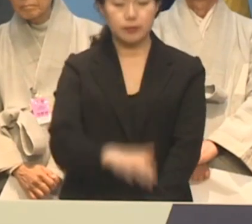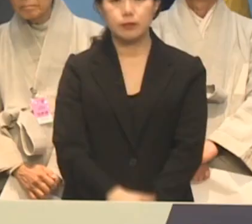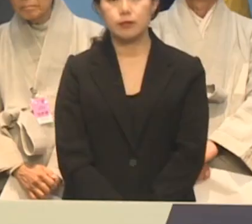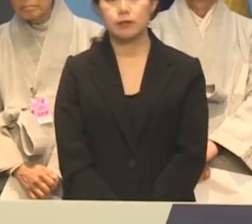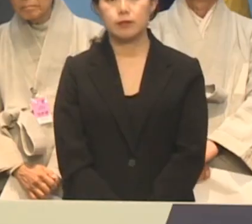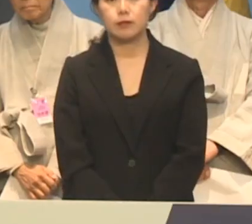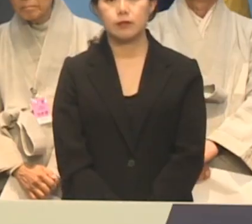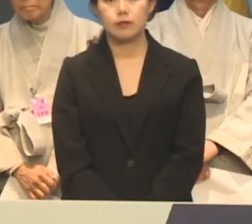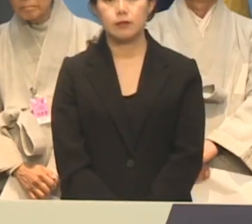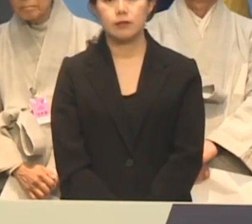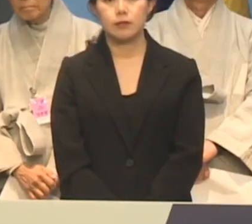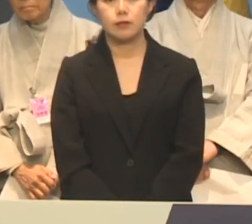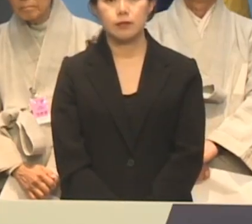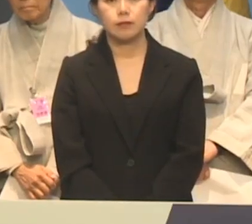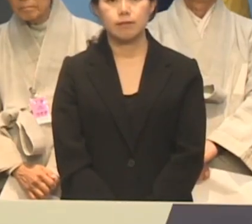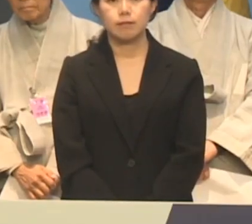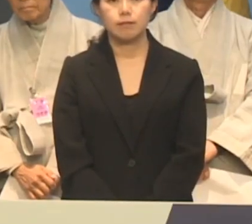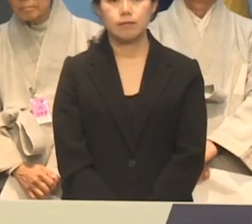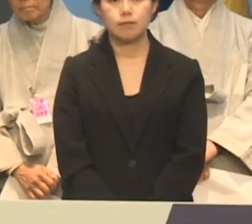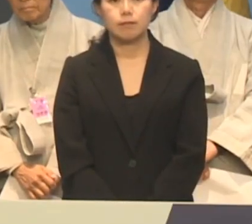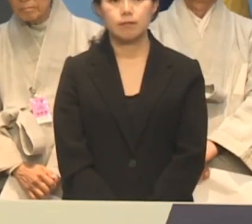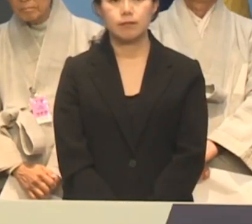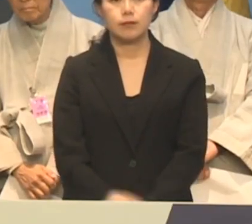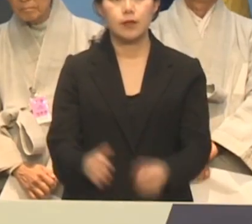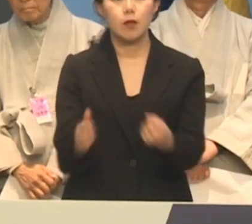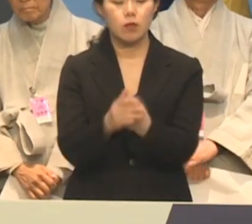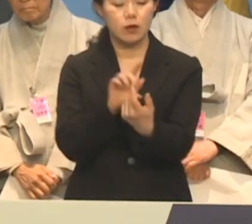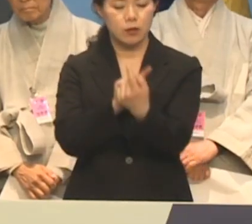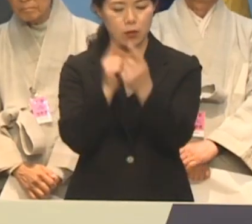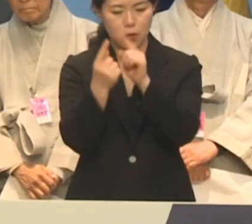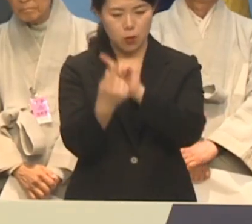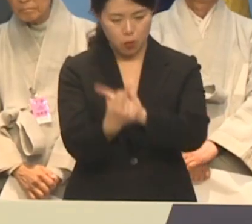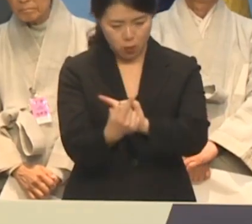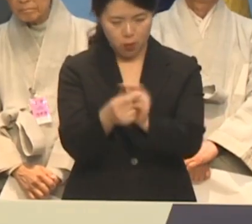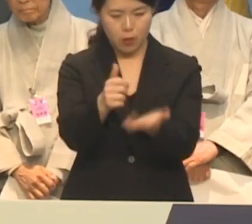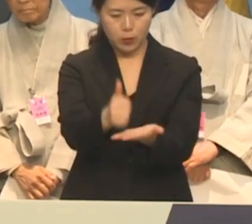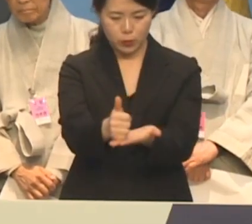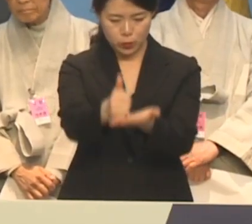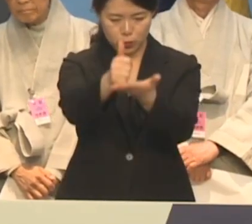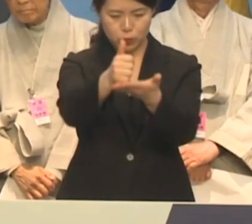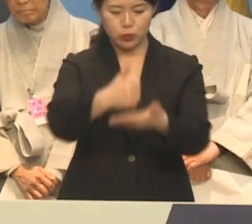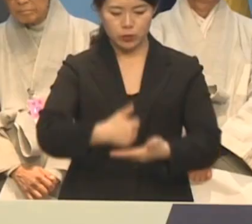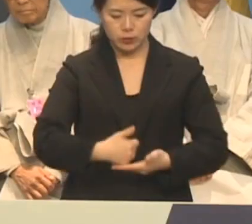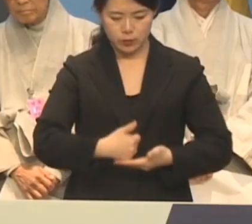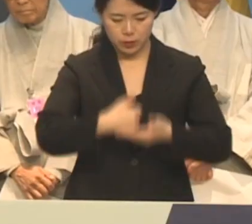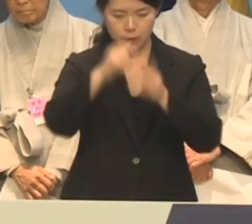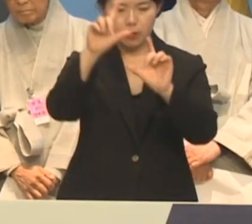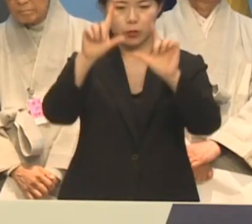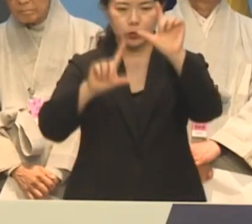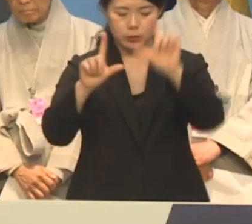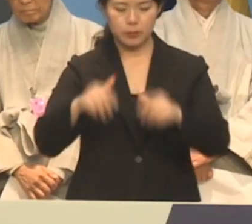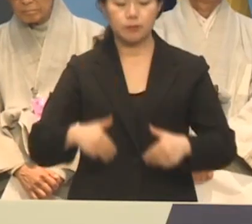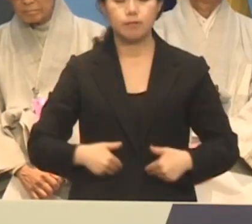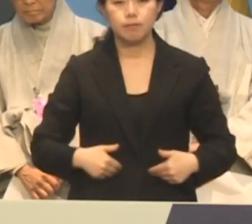없습니다. 이렇게 해서 서로 존중하는 사회를 이루어냅시다.